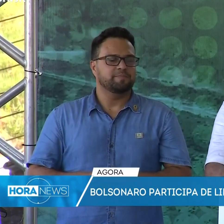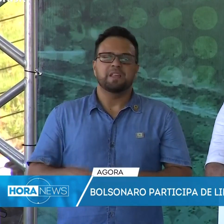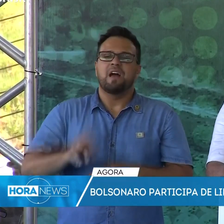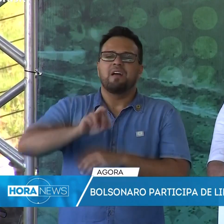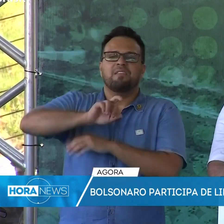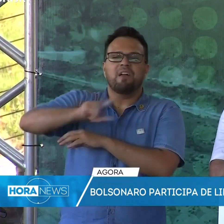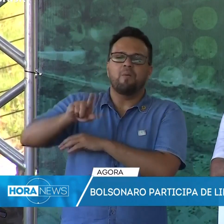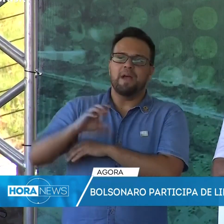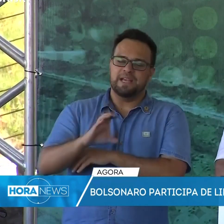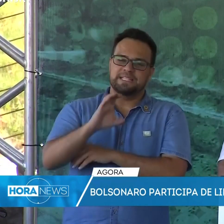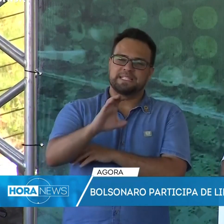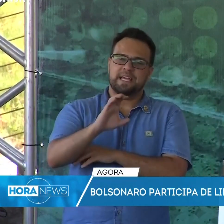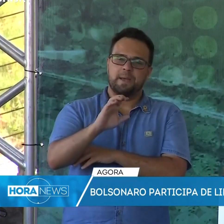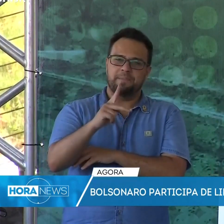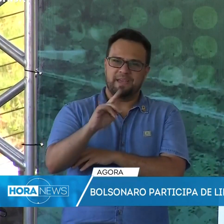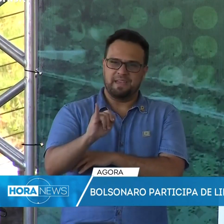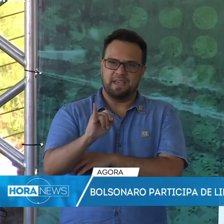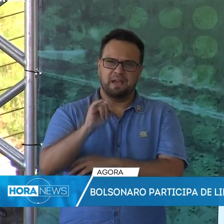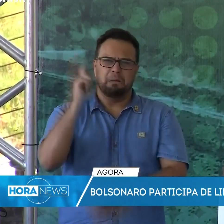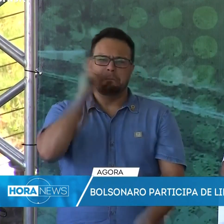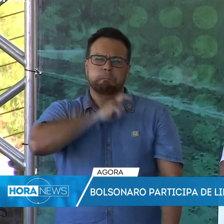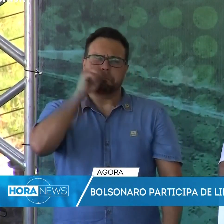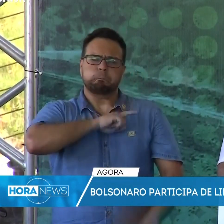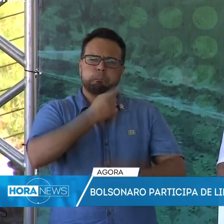Ser uma CPI da mentira,